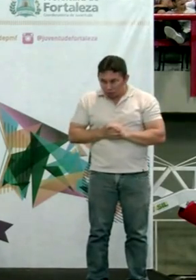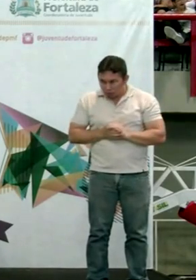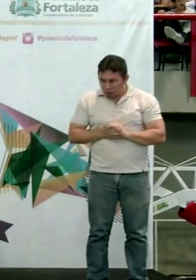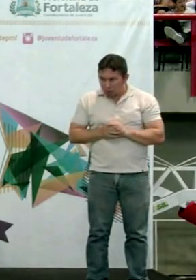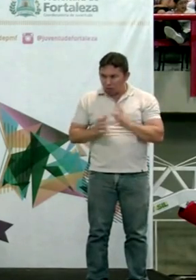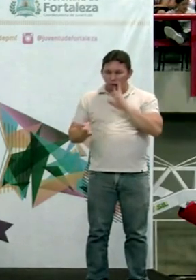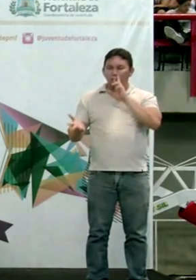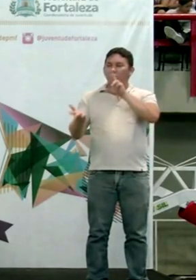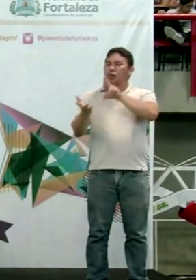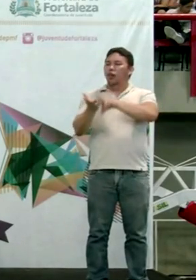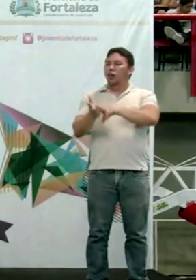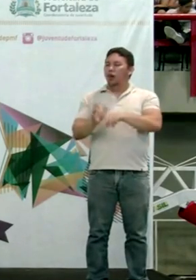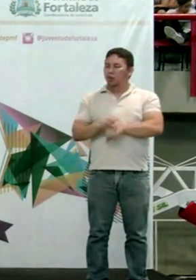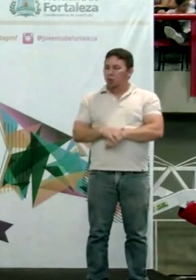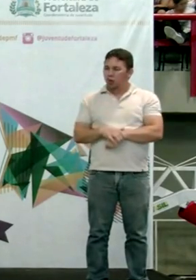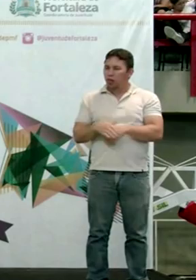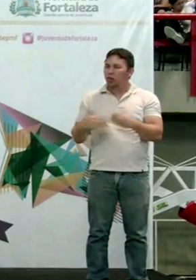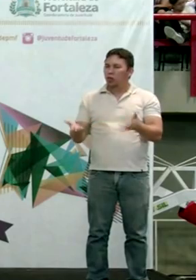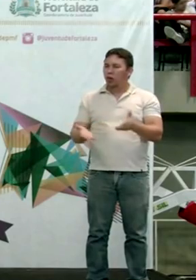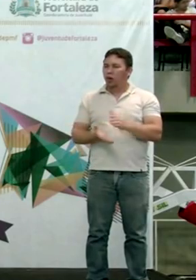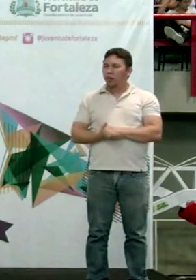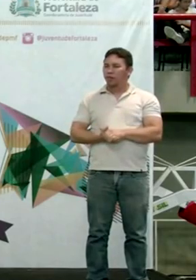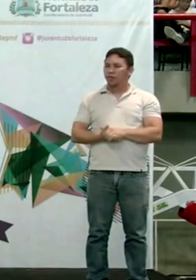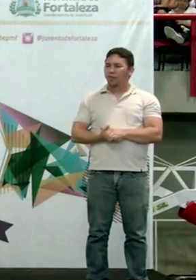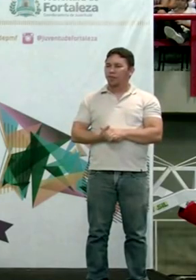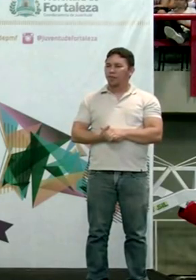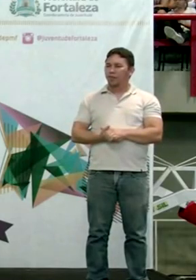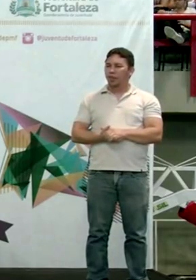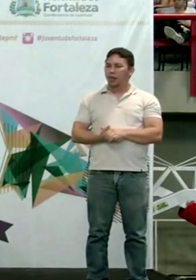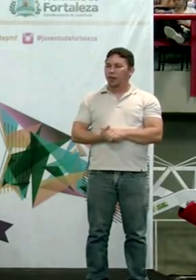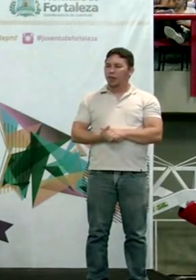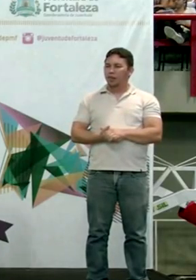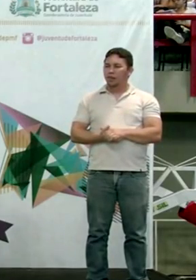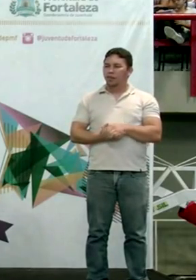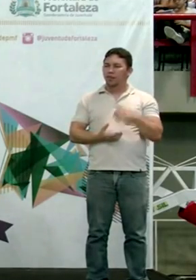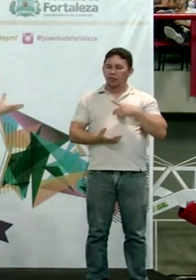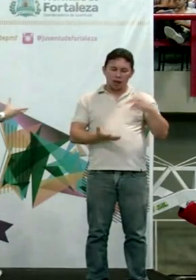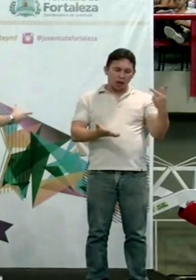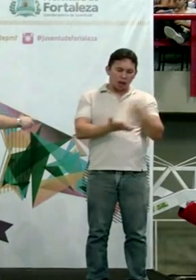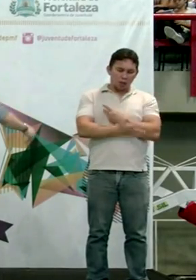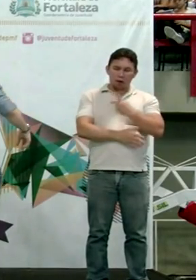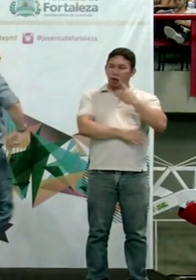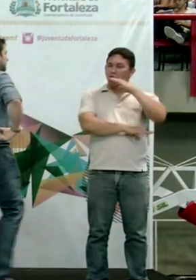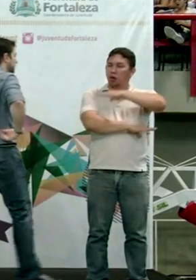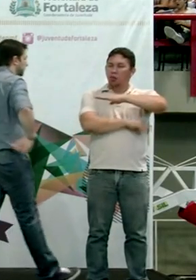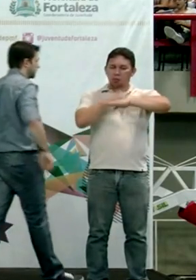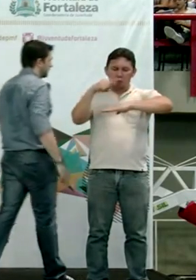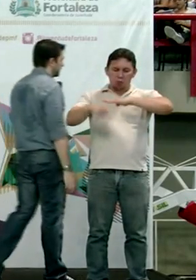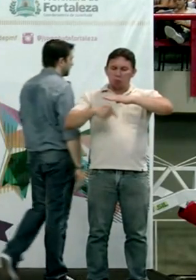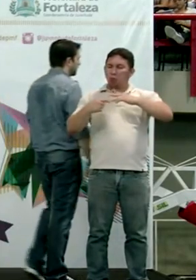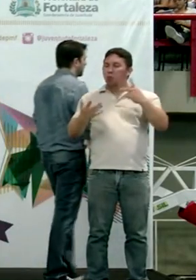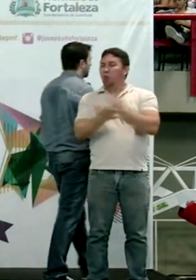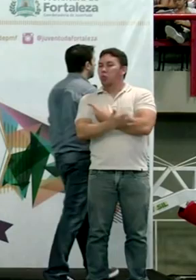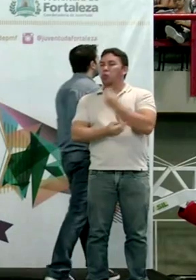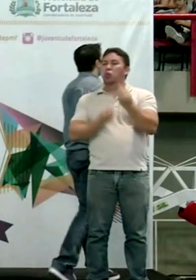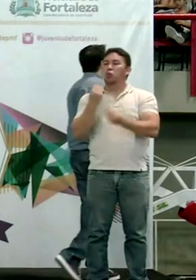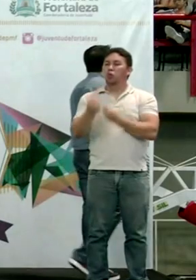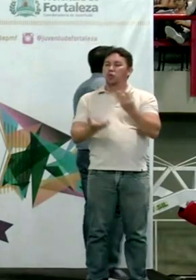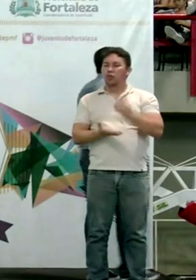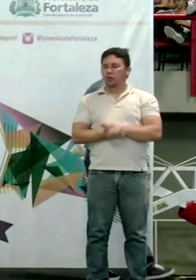Então, qual é a resposta da questão? O que é esperado que aconteça com essa planta?